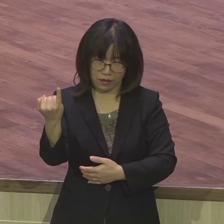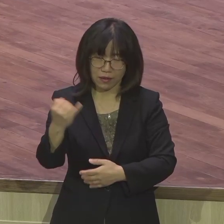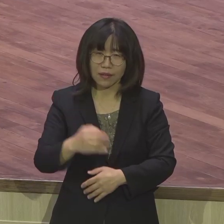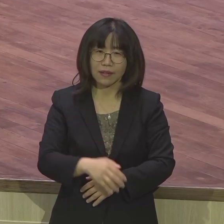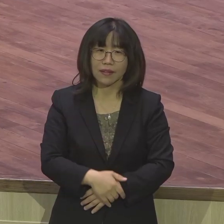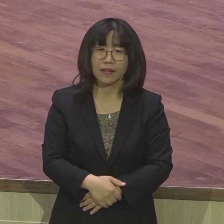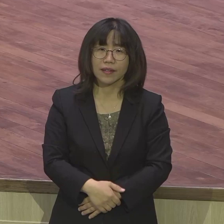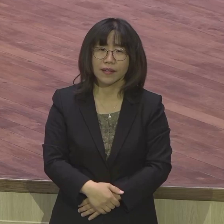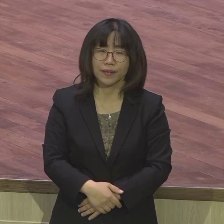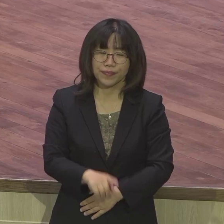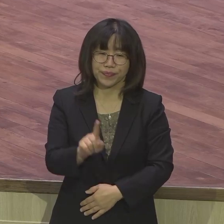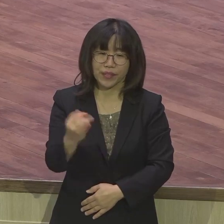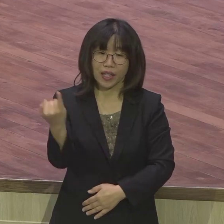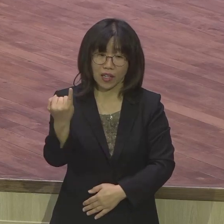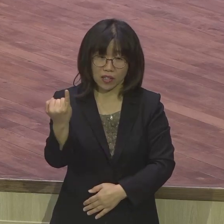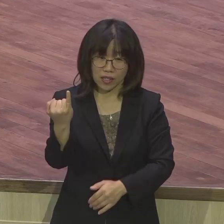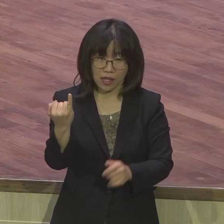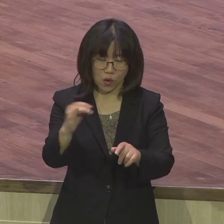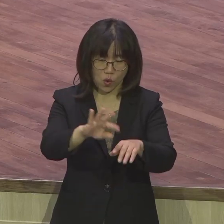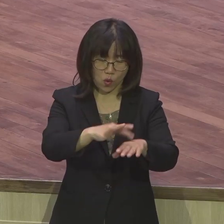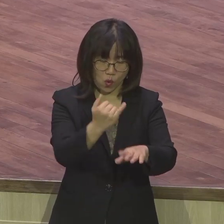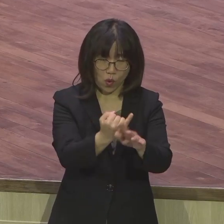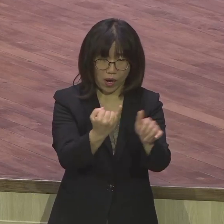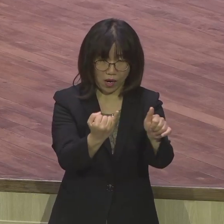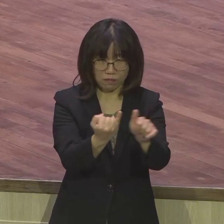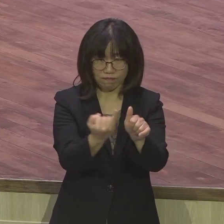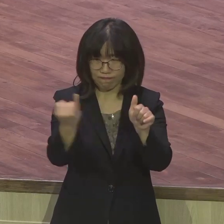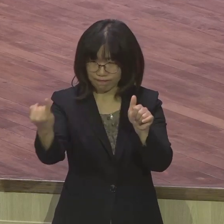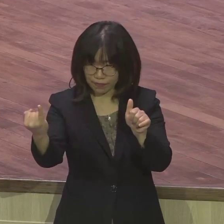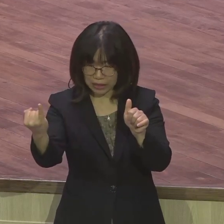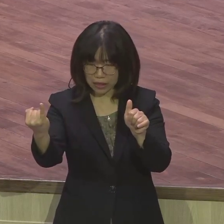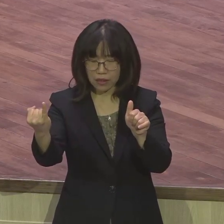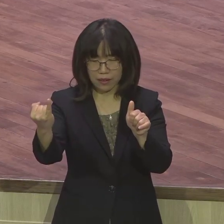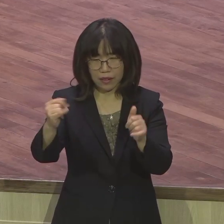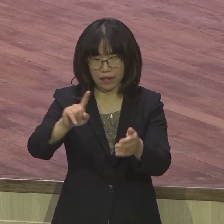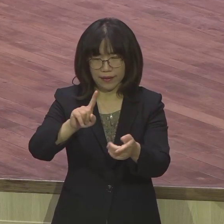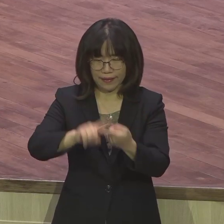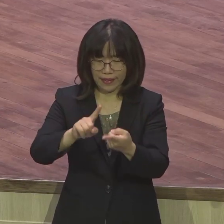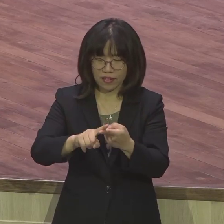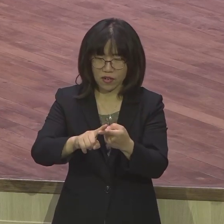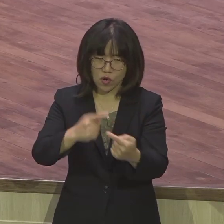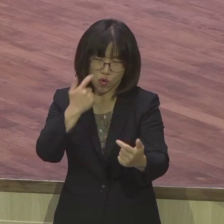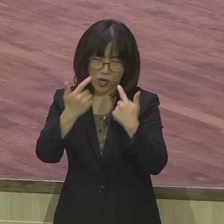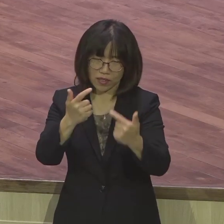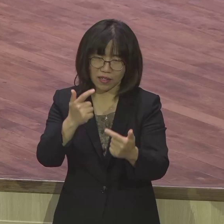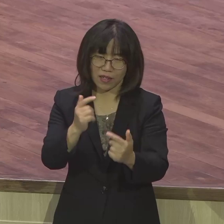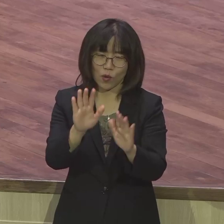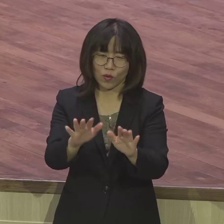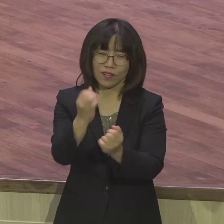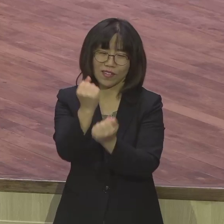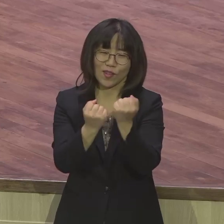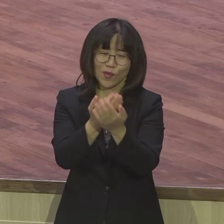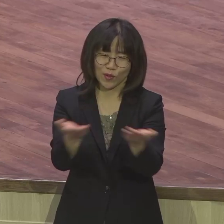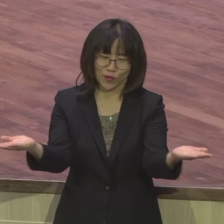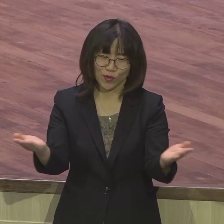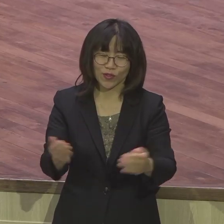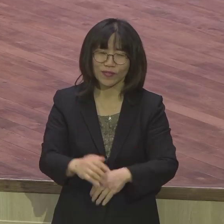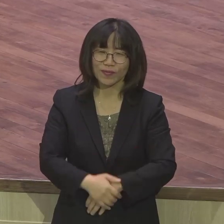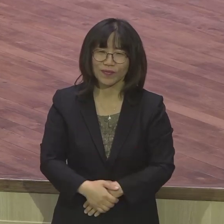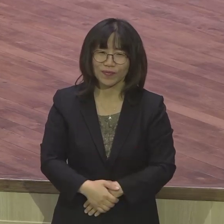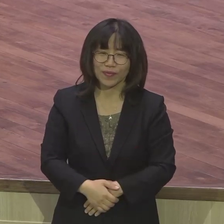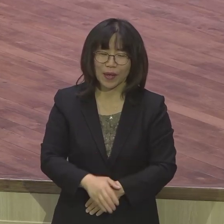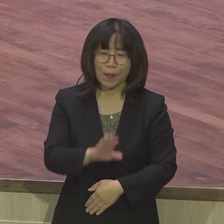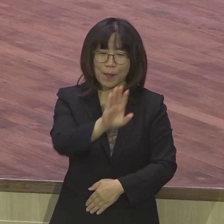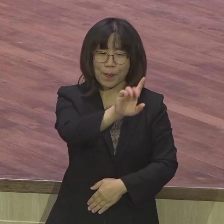구체적으로 설명하겠습니다. 이 여인이 어떤 여인인지 정체를 밝히 드러내겠습니다. 여러분,